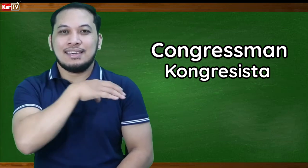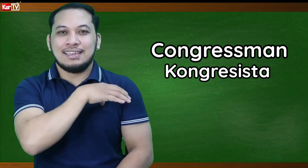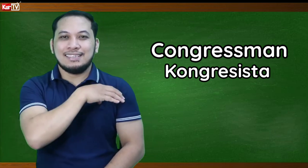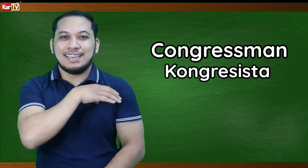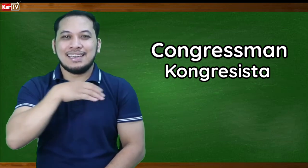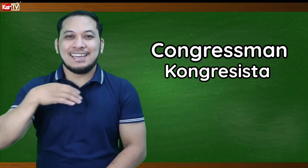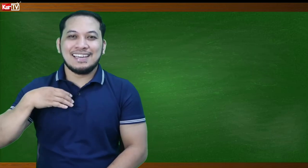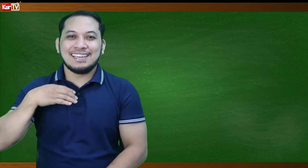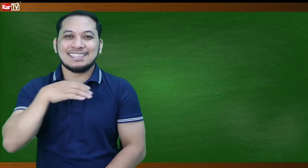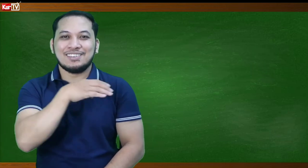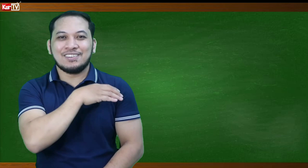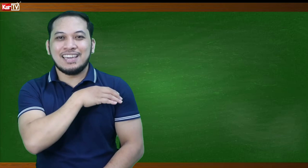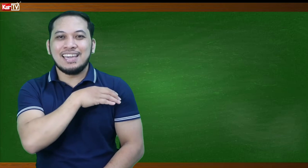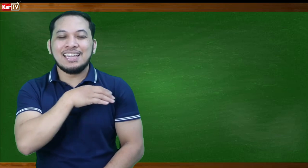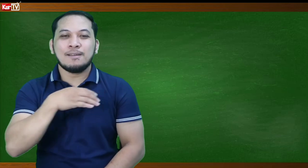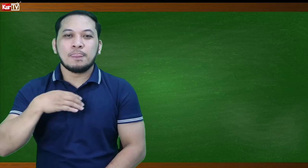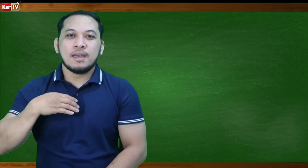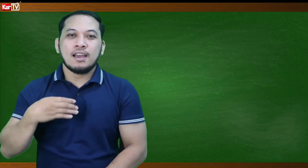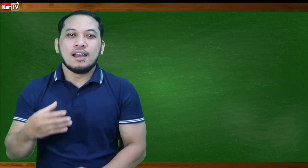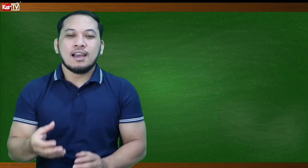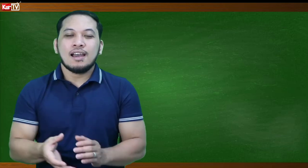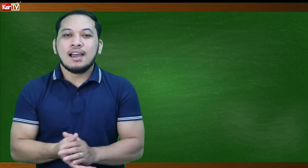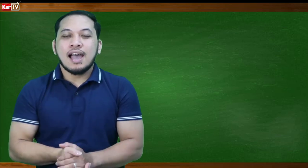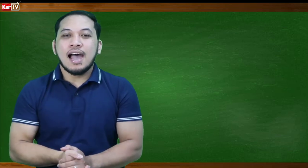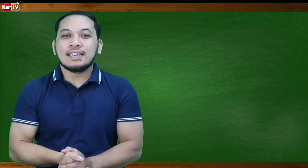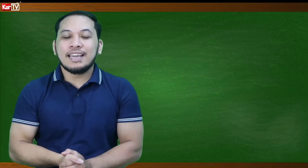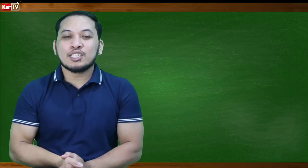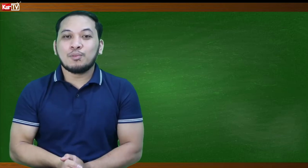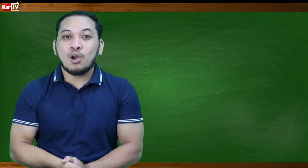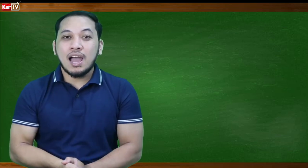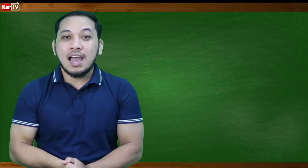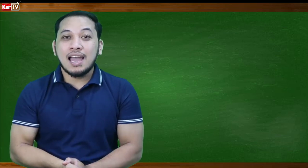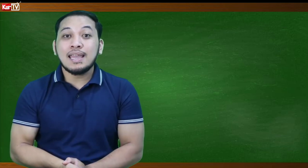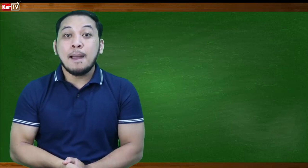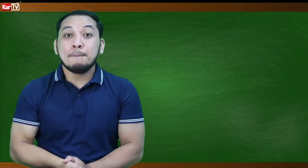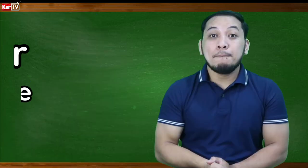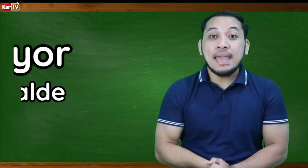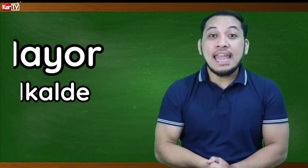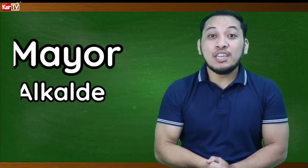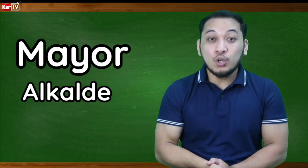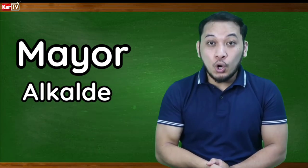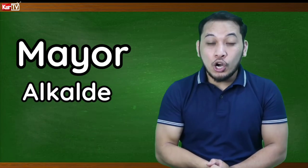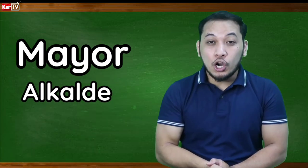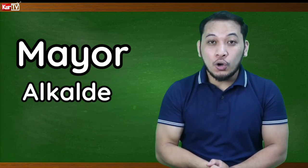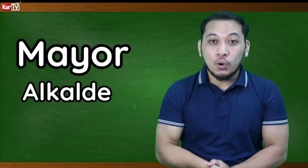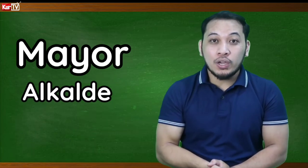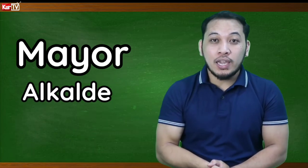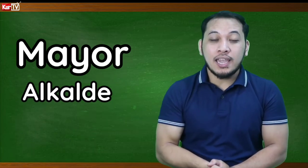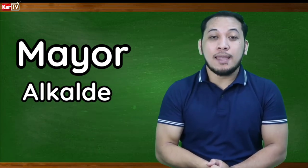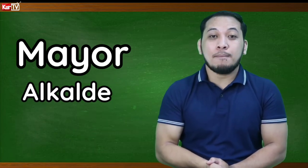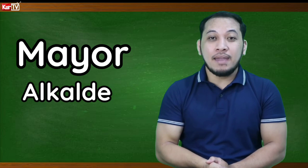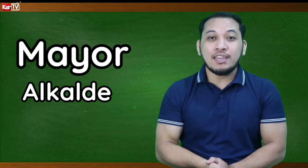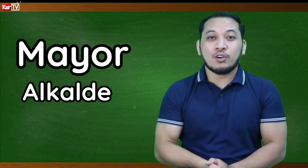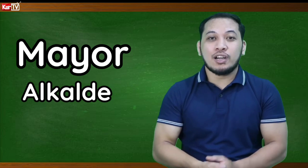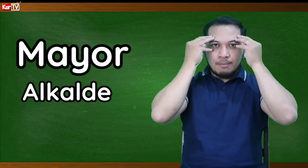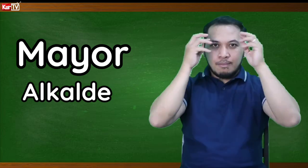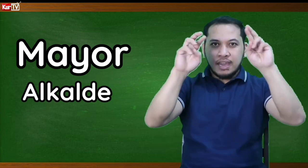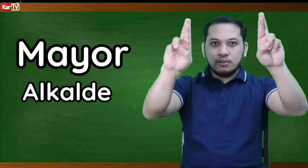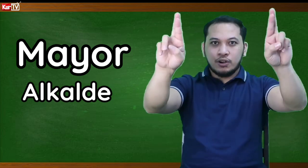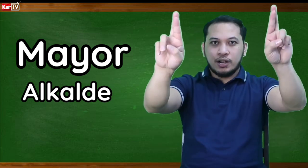Yes, okay. Ang next po ay Mayor. Okay. Mayor. Mayor.